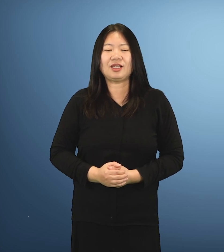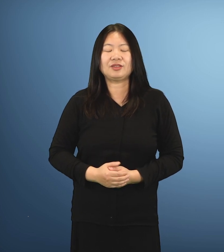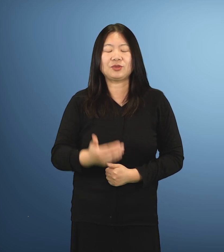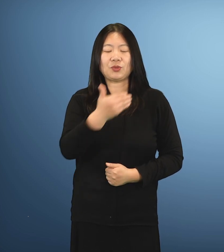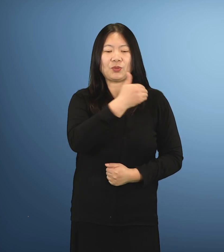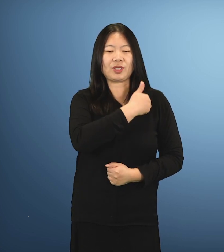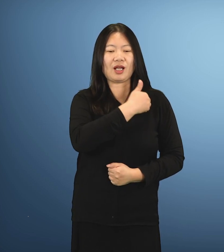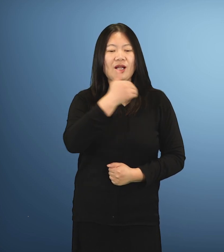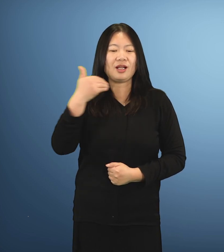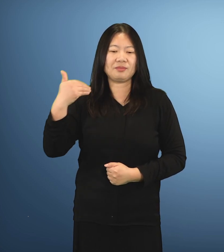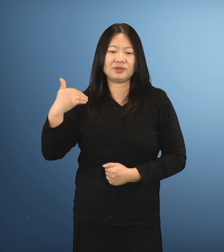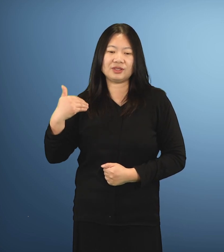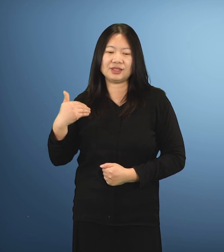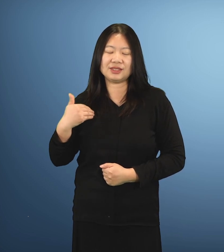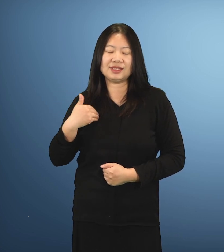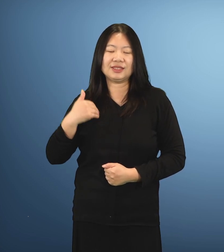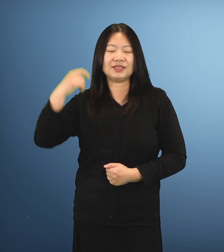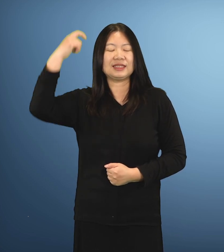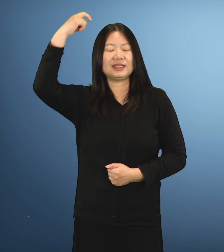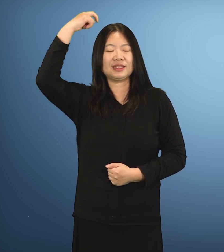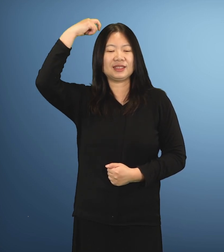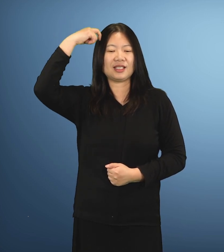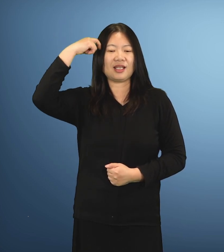평안함 만족함을